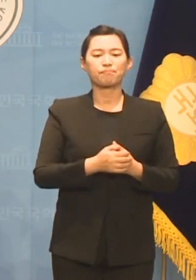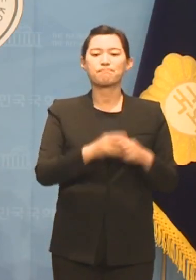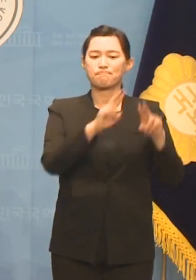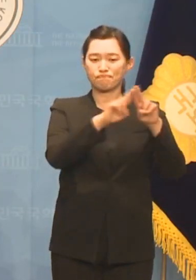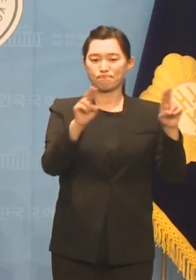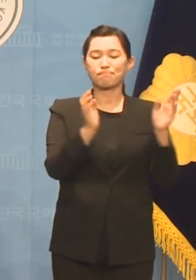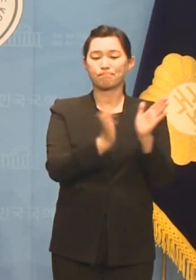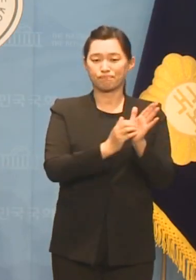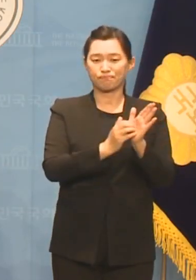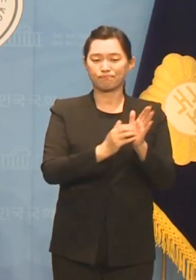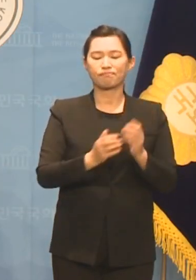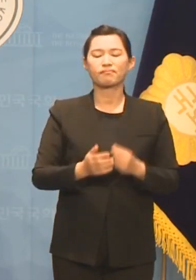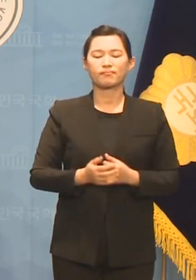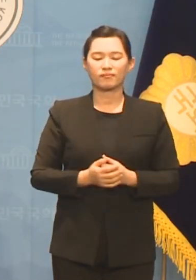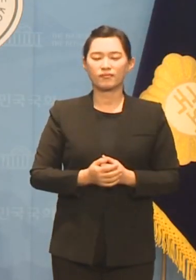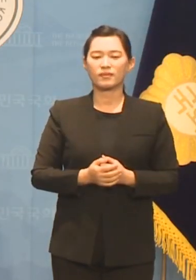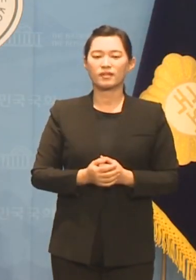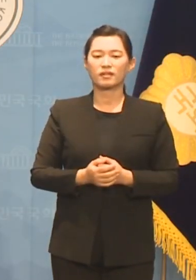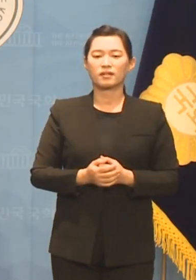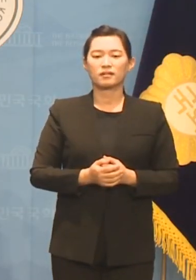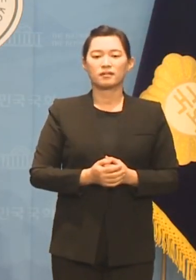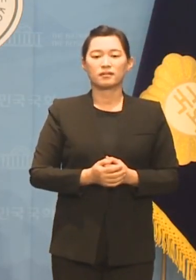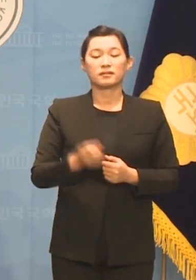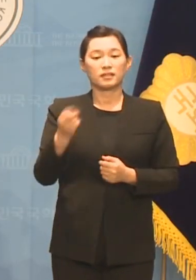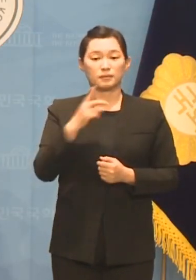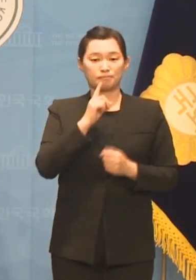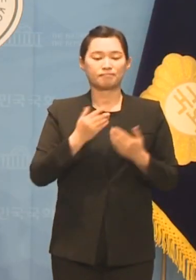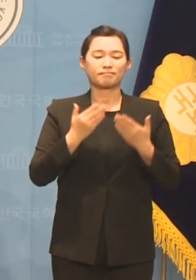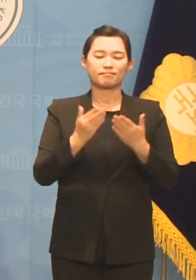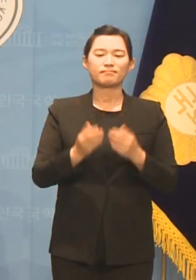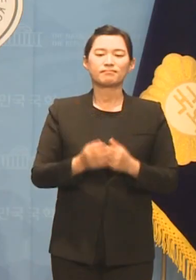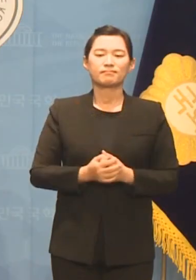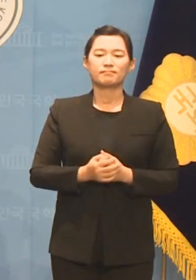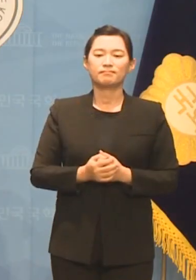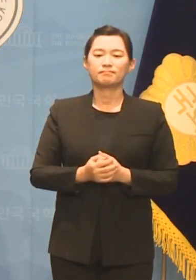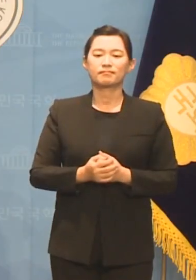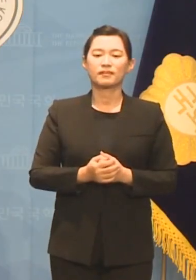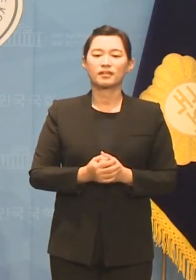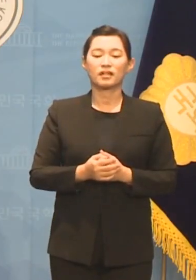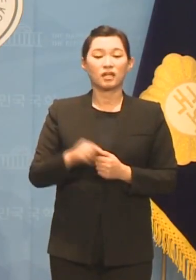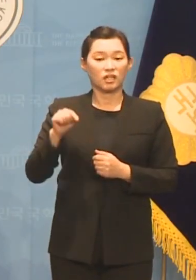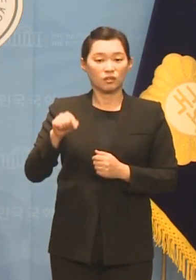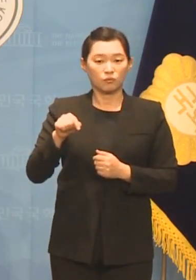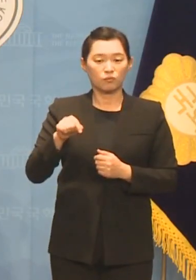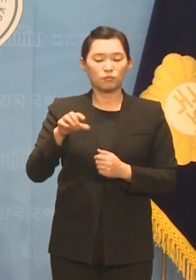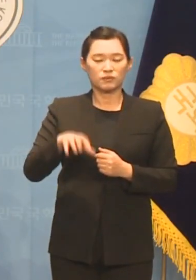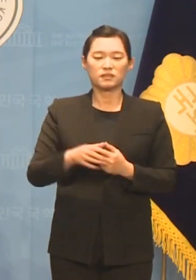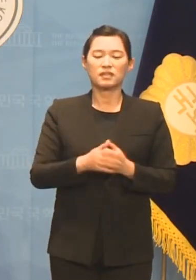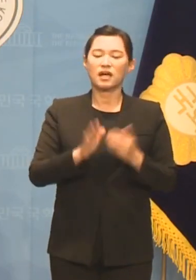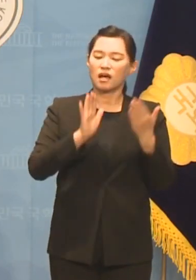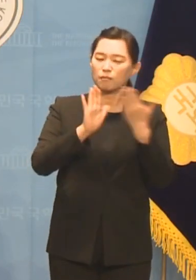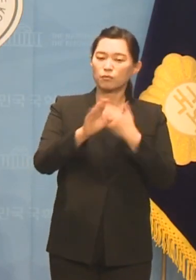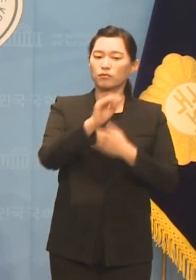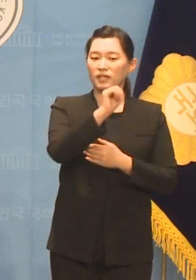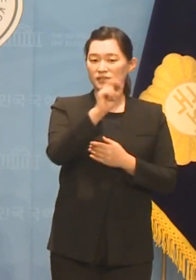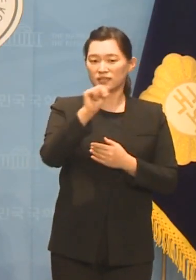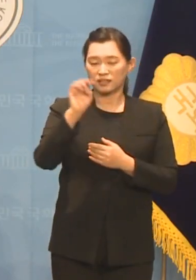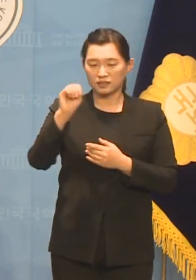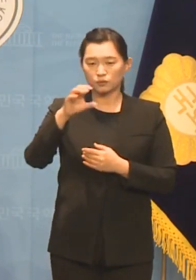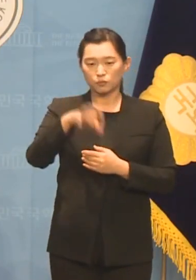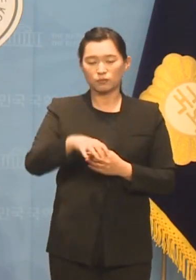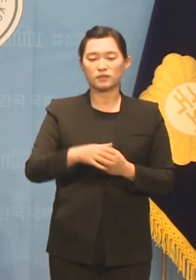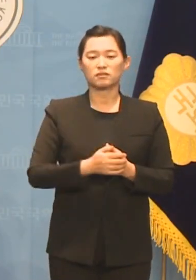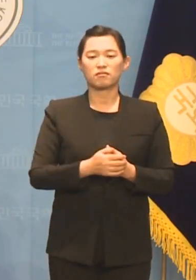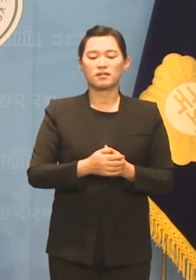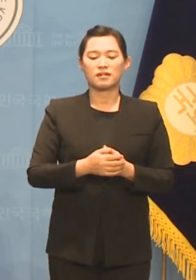29곳을 폐쇄하는 성과도 거두었다는 것을 다시 한번 말씀드립니다. 민주파출소는 앞으로 SNS 상에서